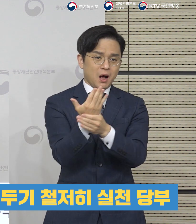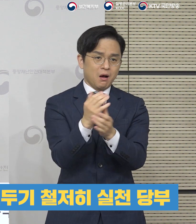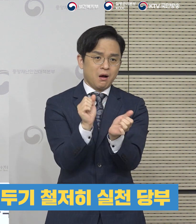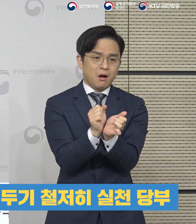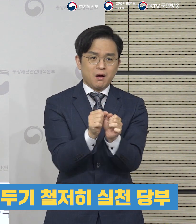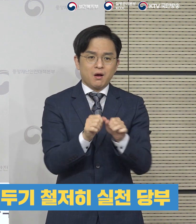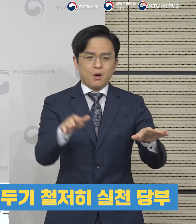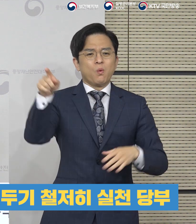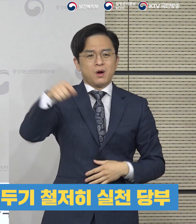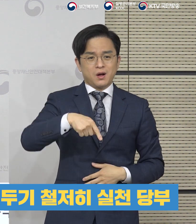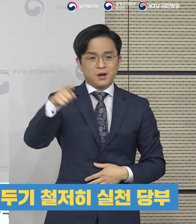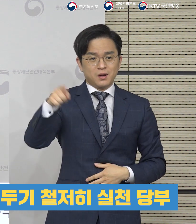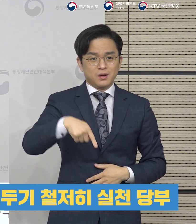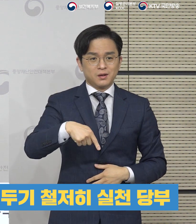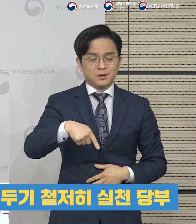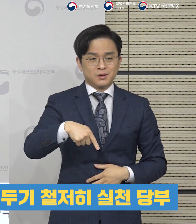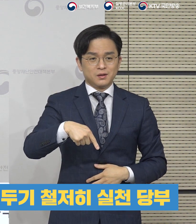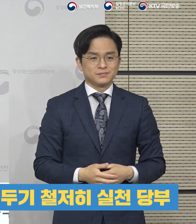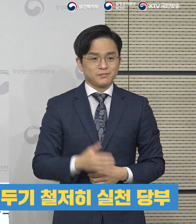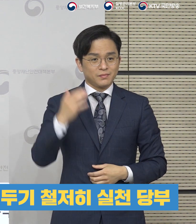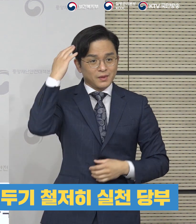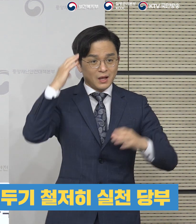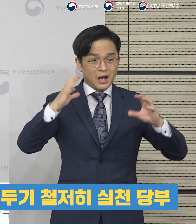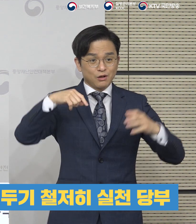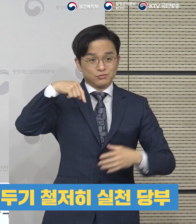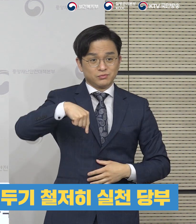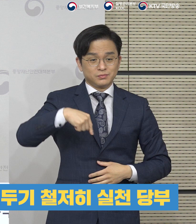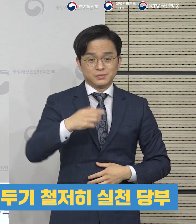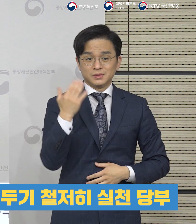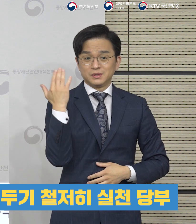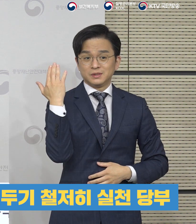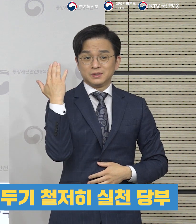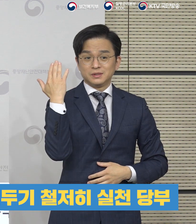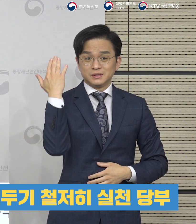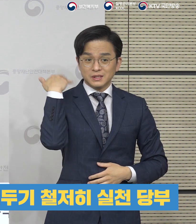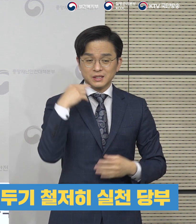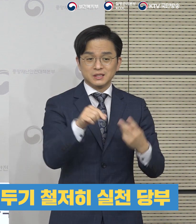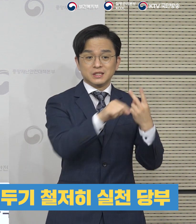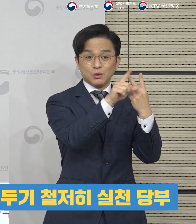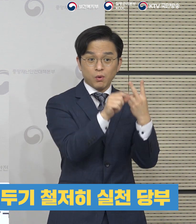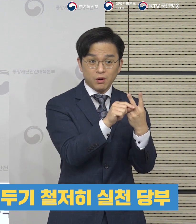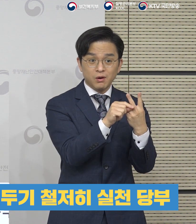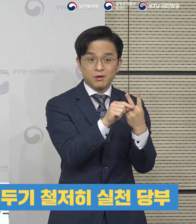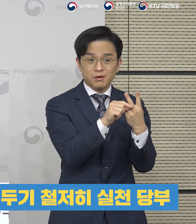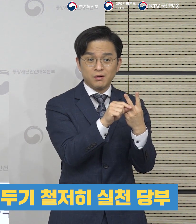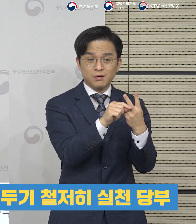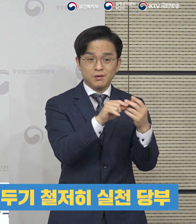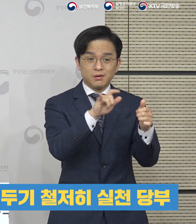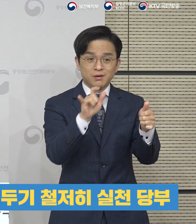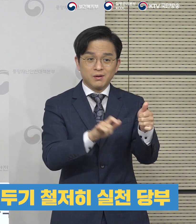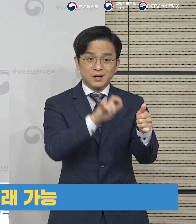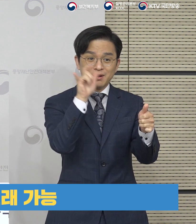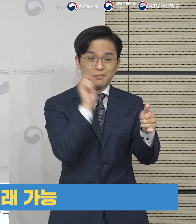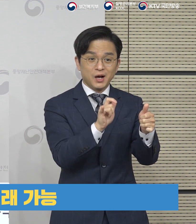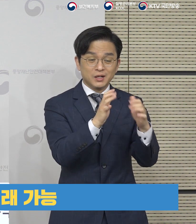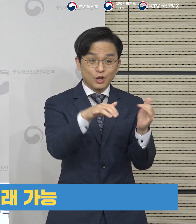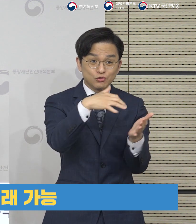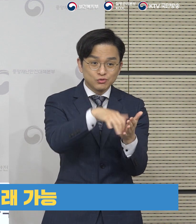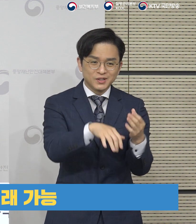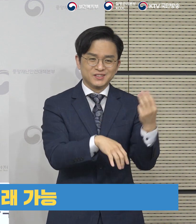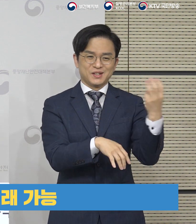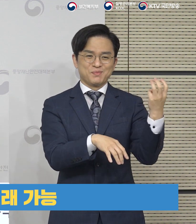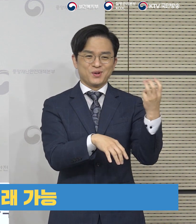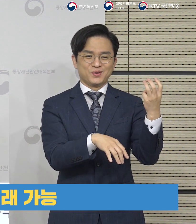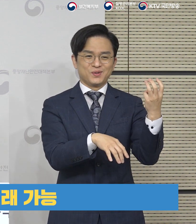어려운 결과로 돌아올 수 있습니다. 우리나라도 지난 2월 하루 발생 확진 환자의 수가